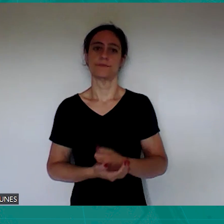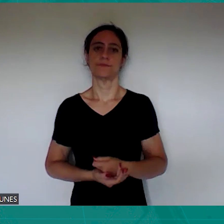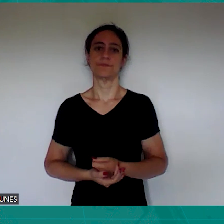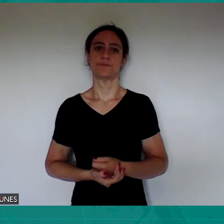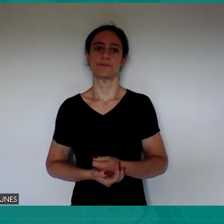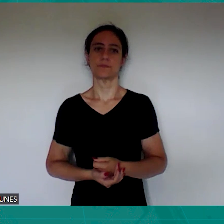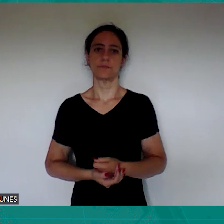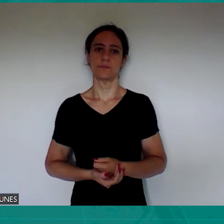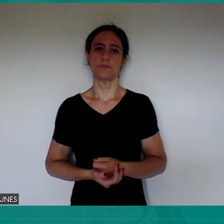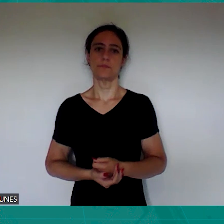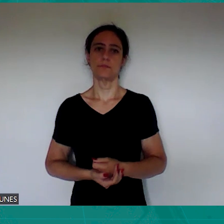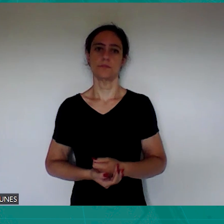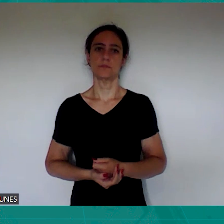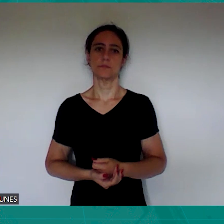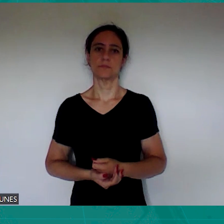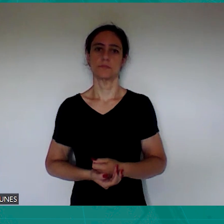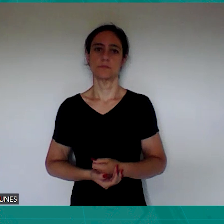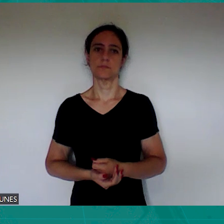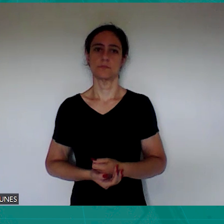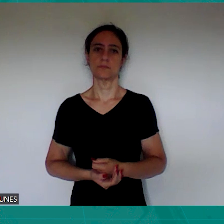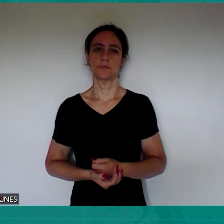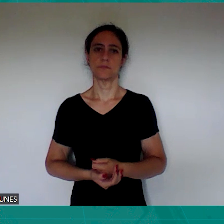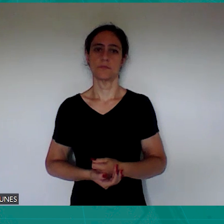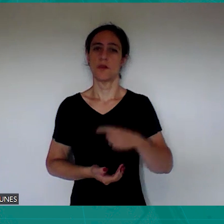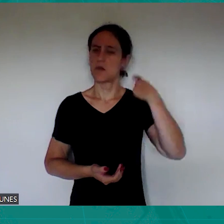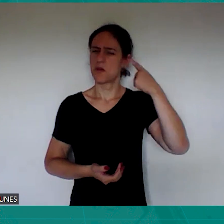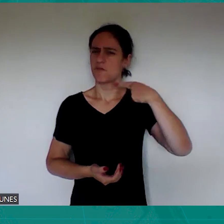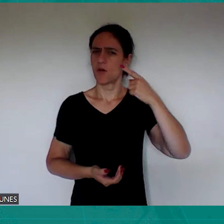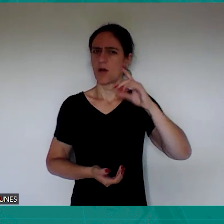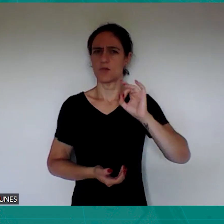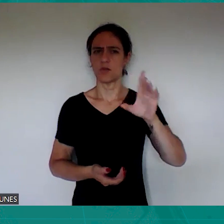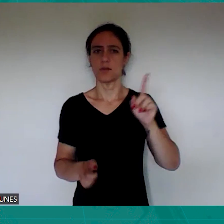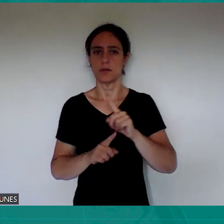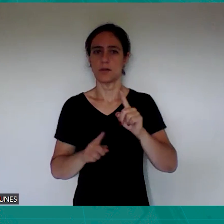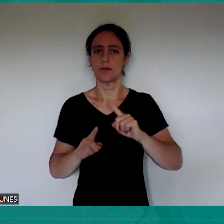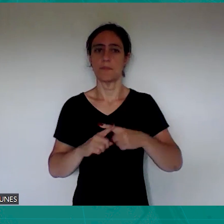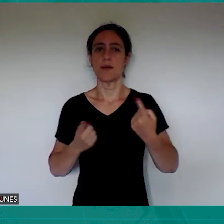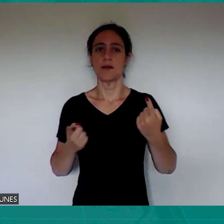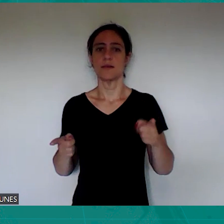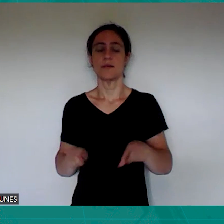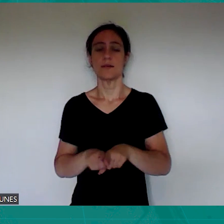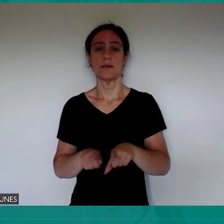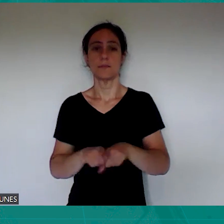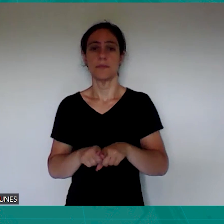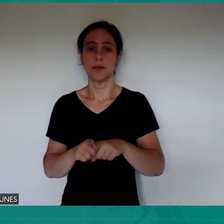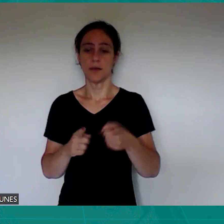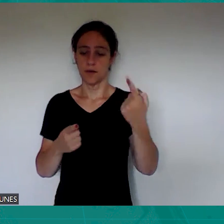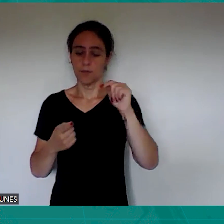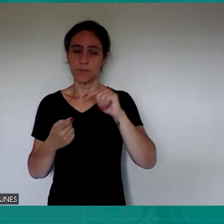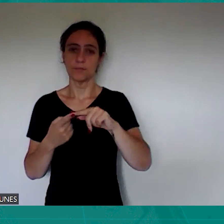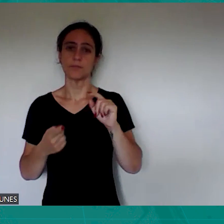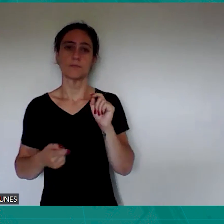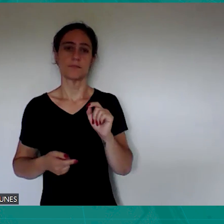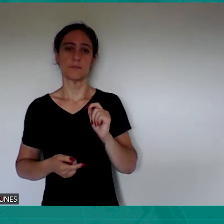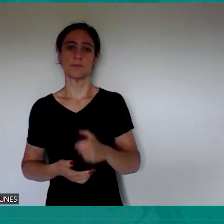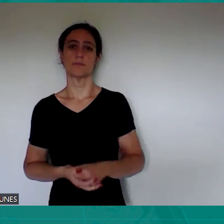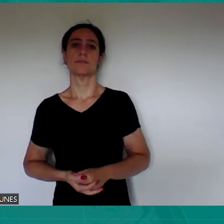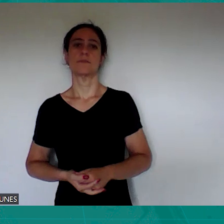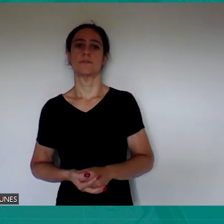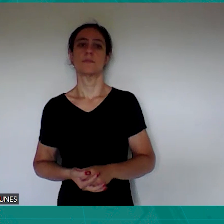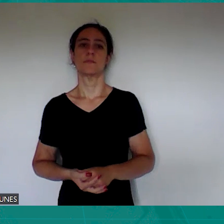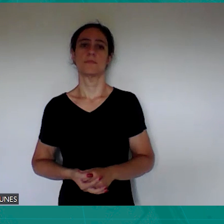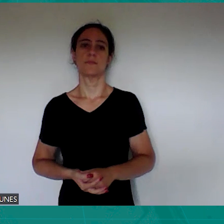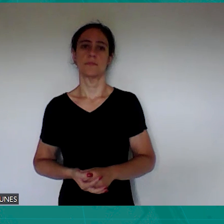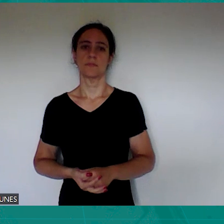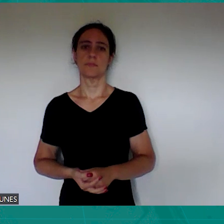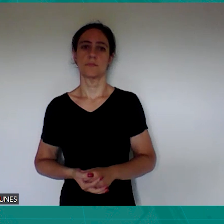Eu não só tenho um advogado que me defende, não só tenho alguém objetivamente me suprindo com